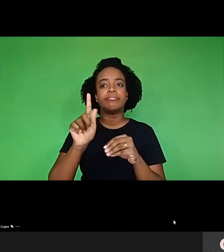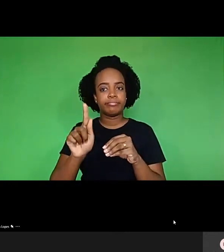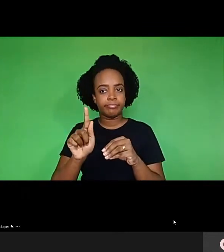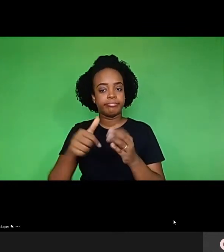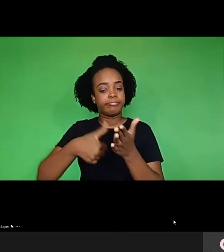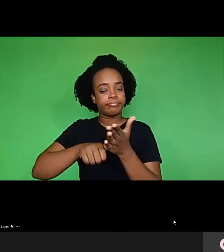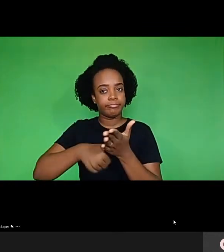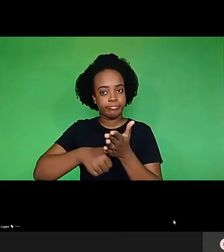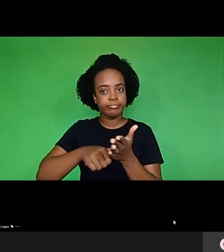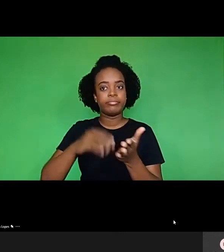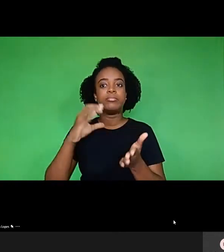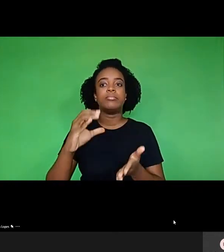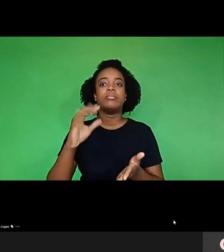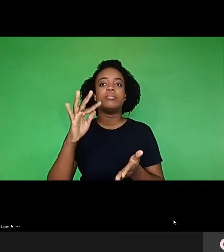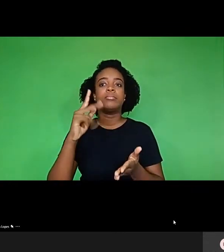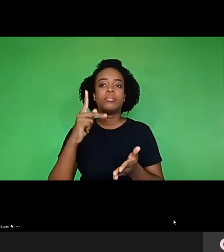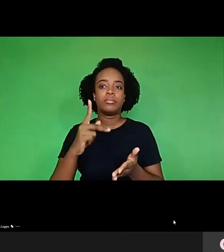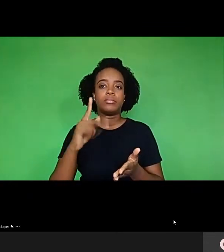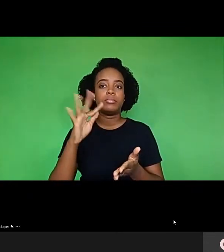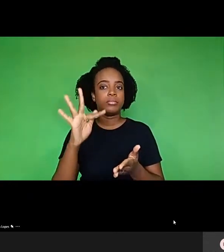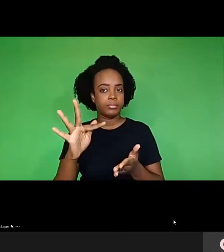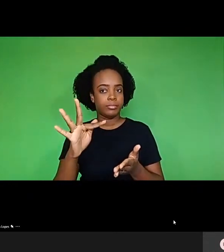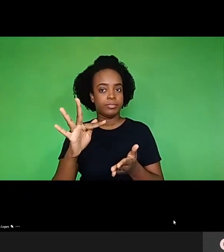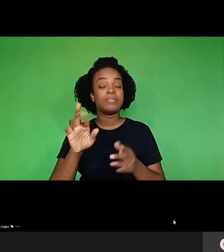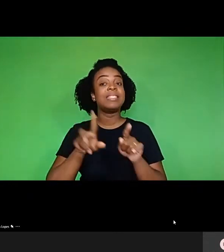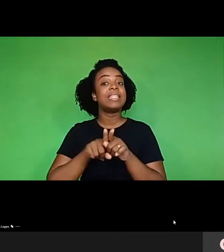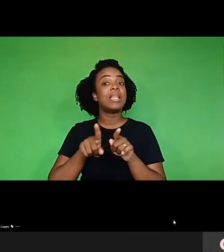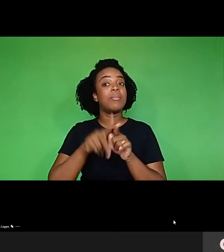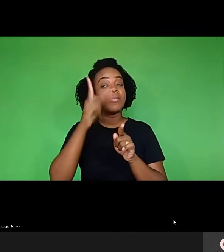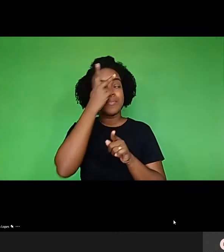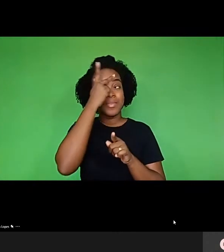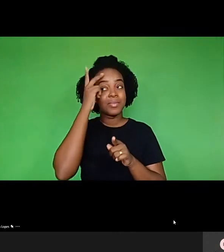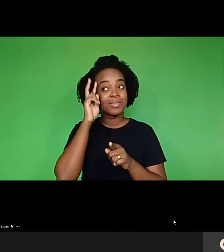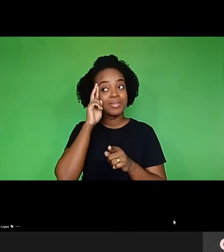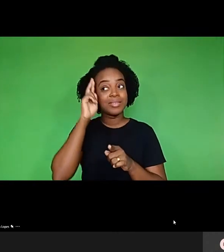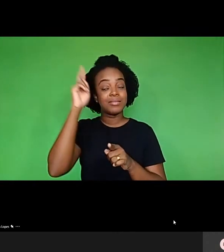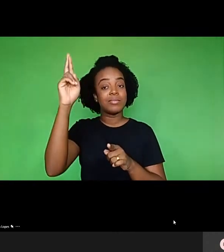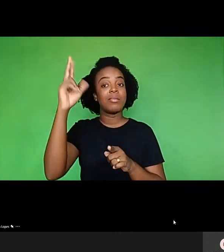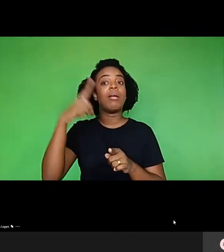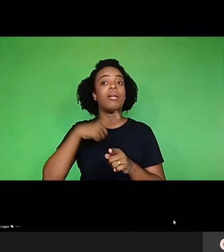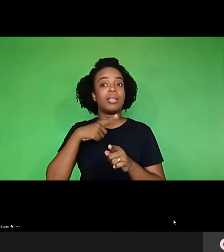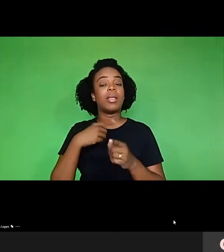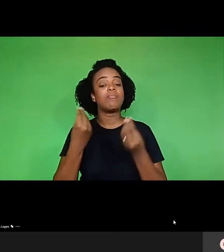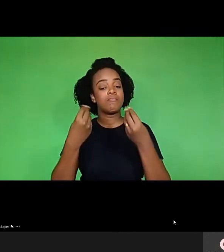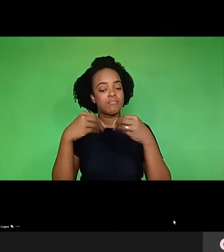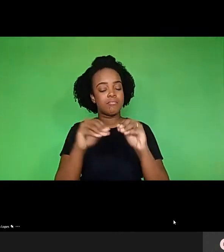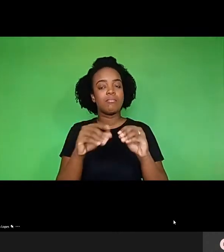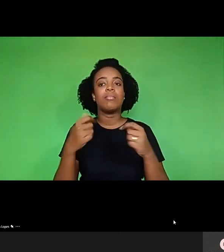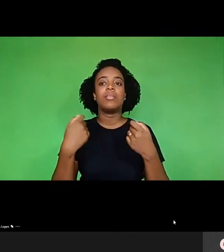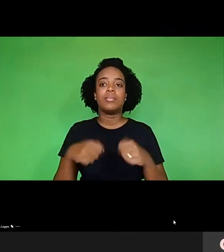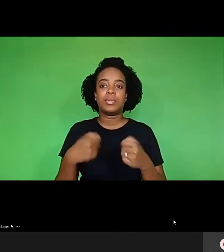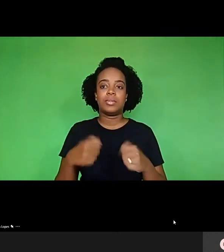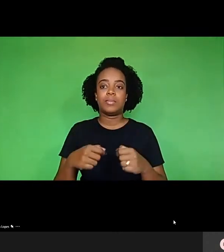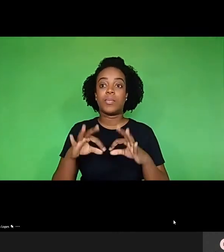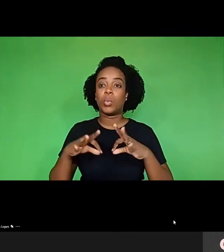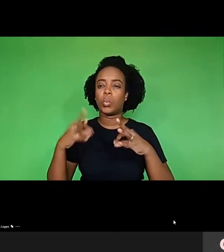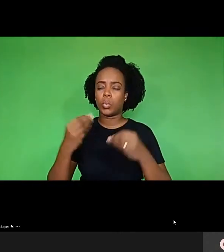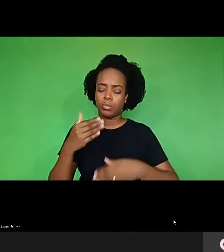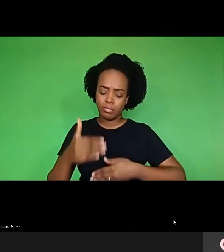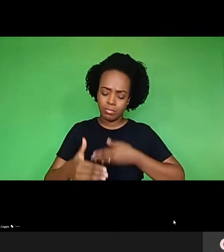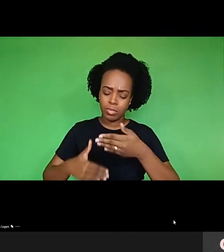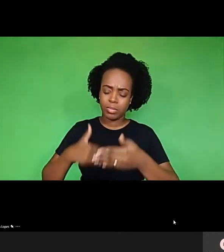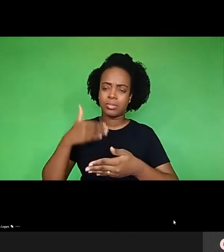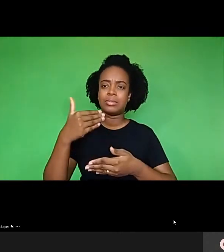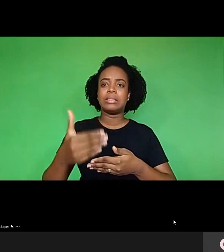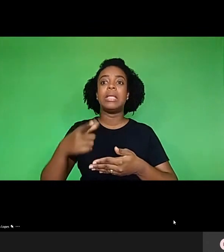assinatura. E todo esse procedimento vai precisar de inscrição e também vai passar por